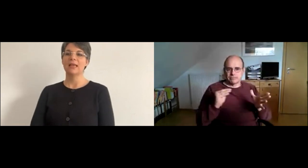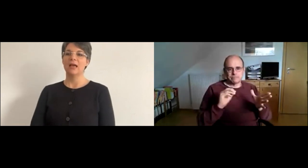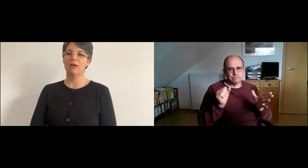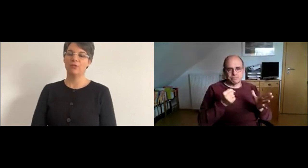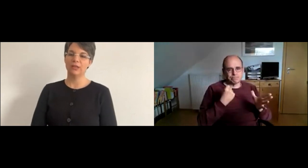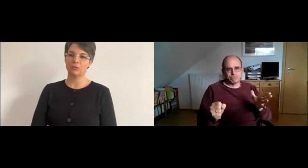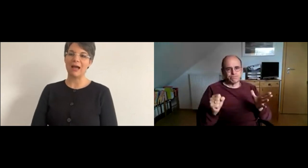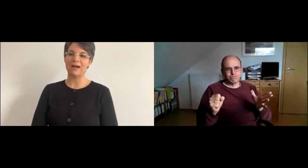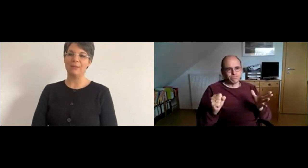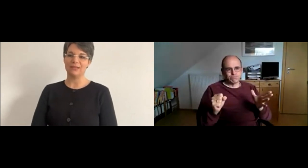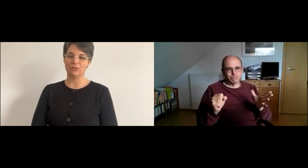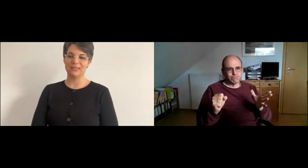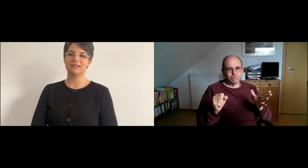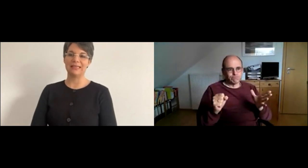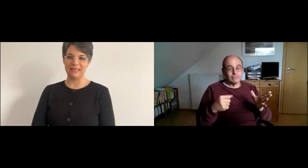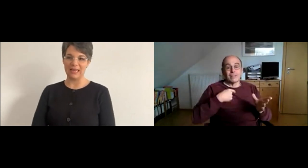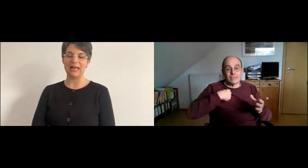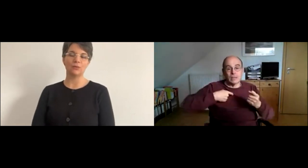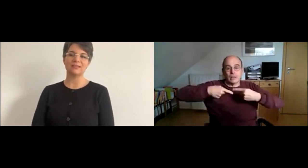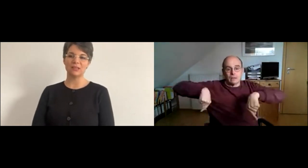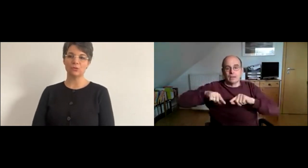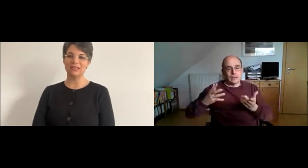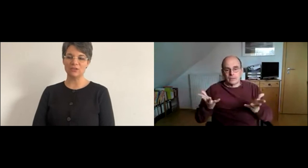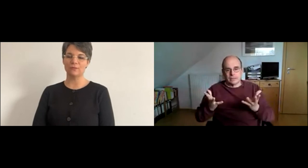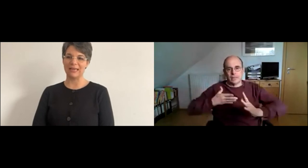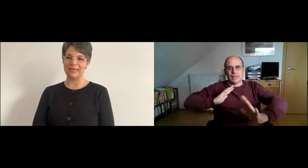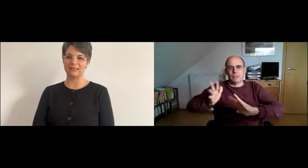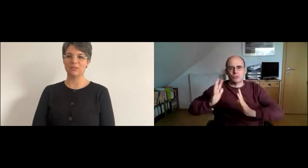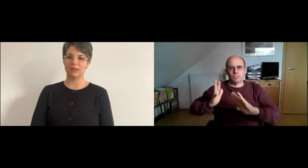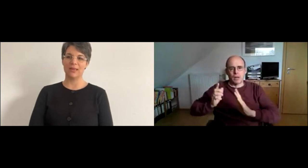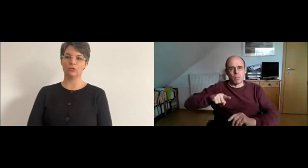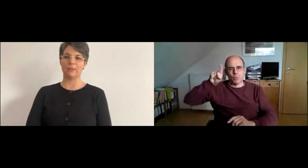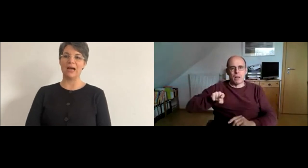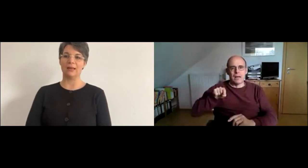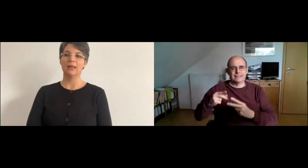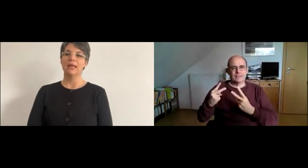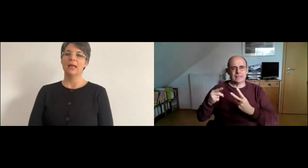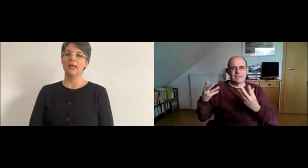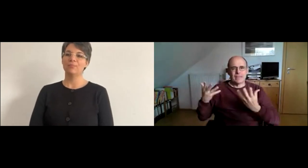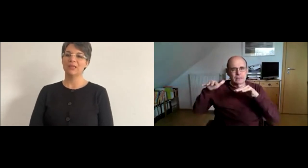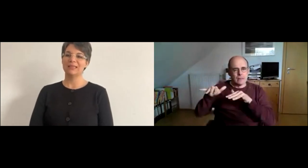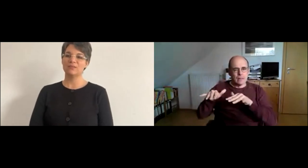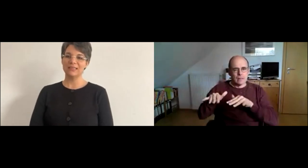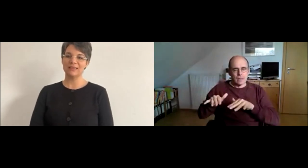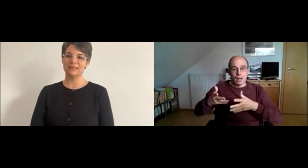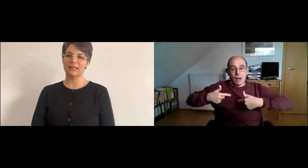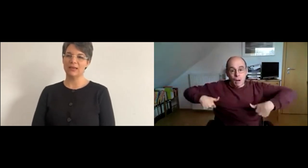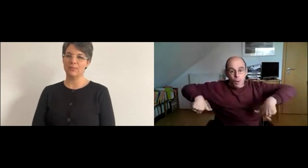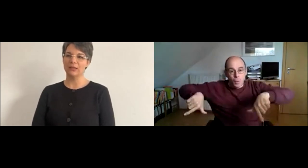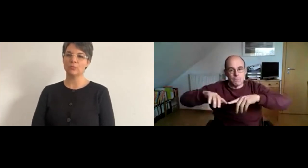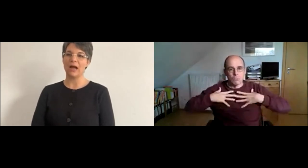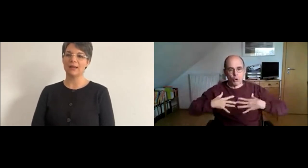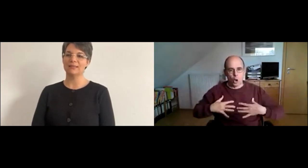Prozess von der Sprachverarbeitung ist linear. Und das ist natürlich nicht zu vergleichen mit der Gebärdensprache. Das Wichtigste